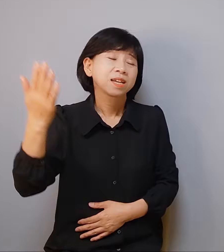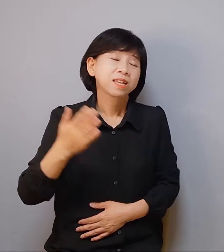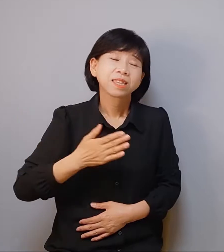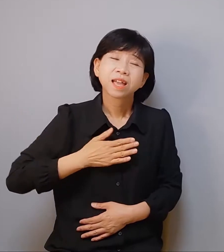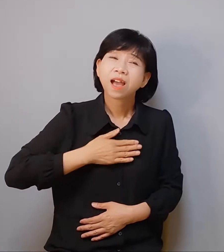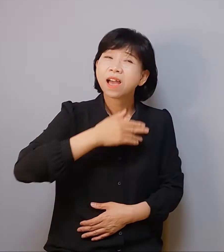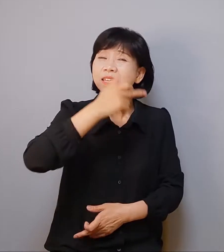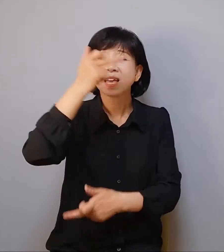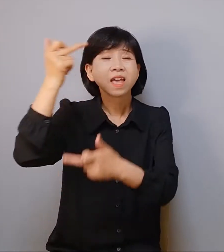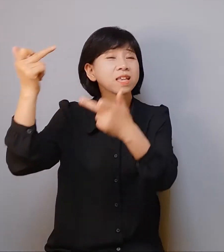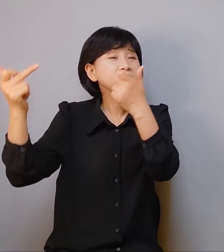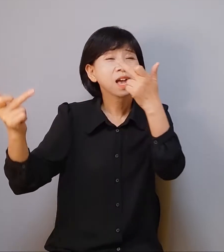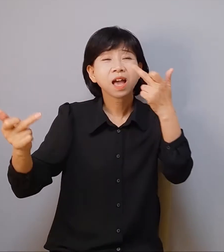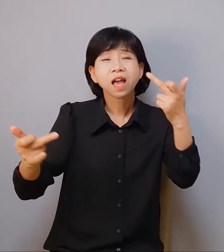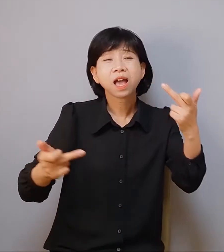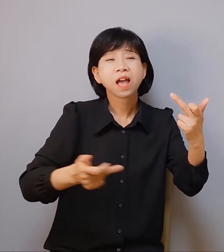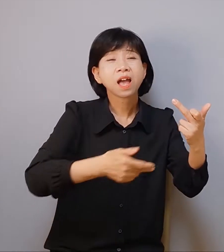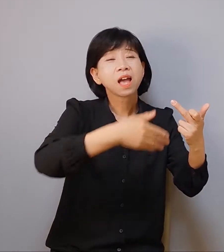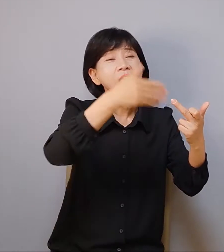주만이 나의